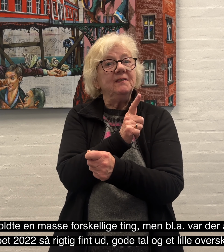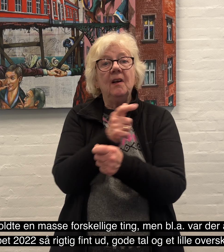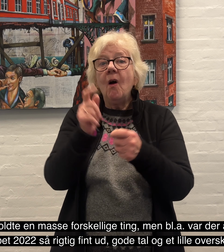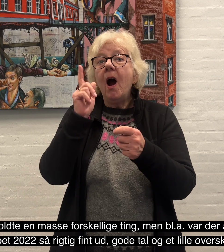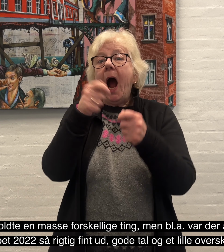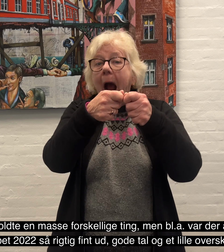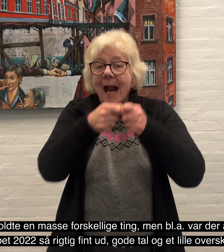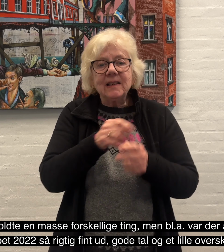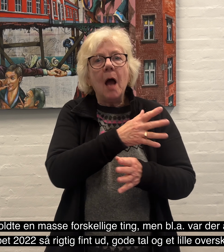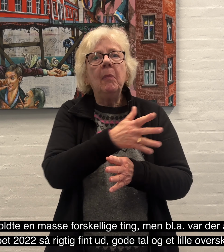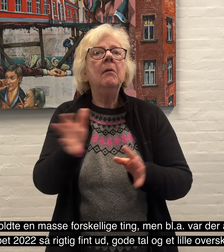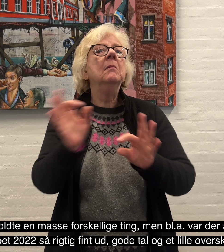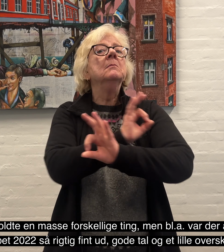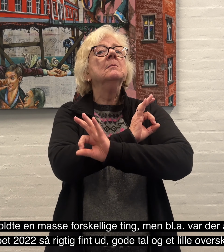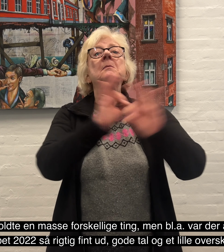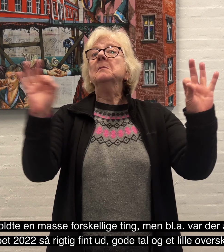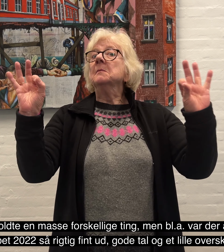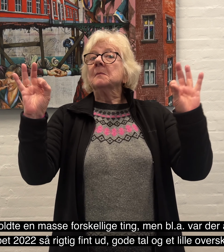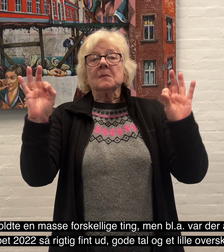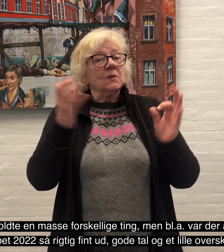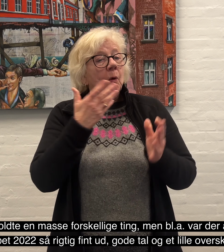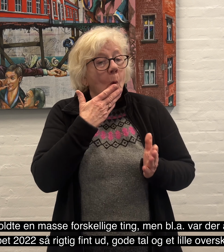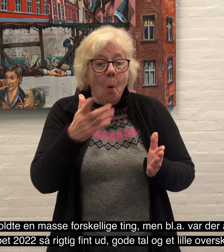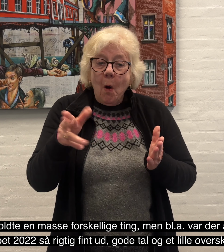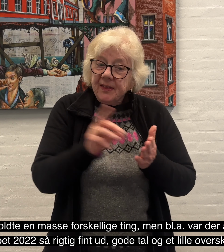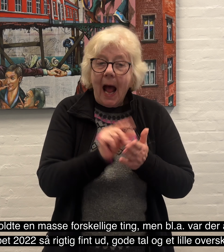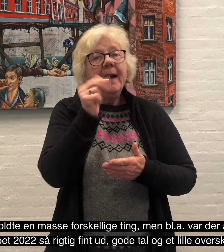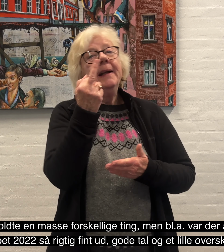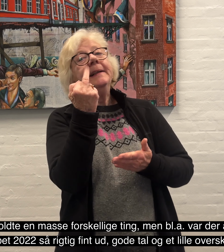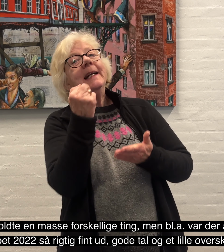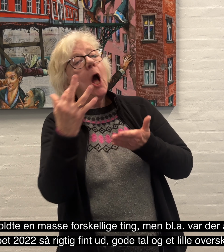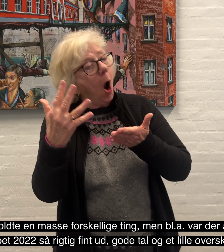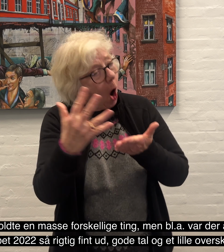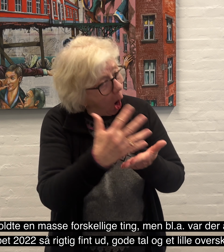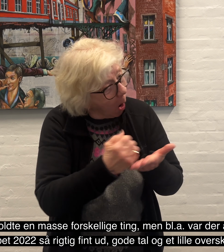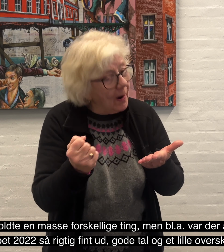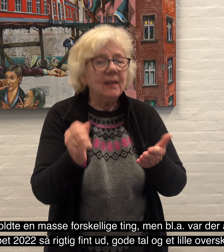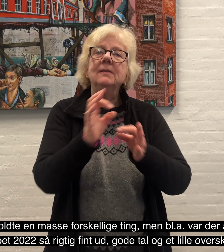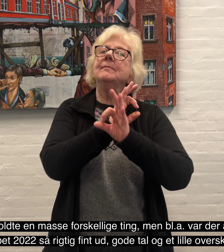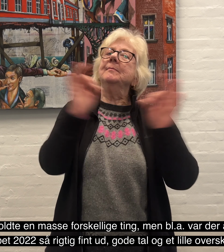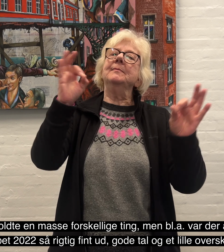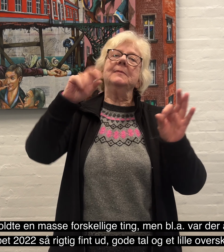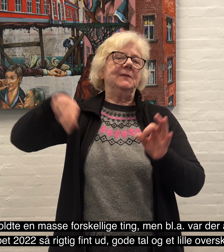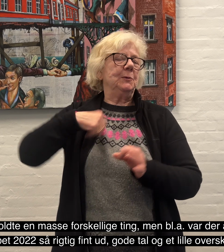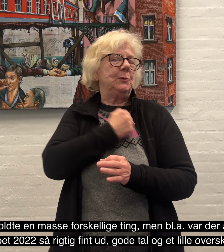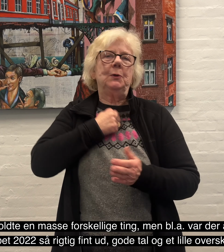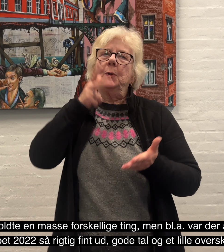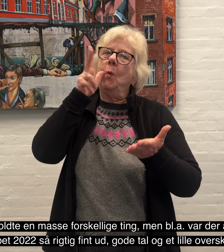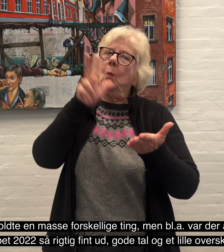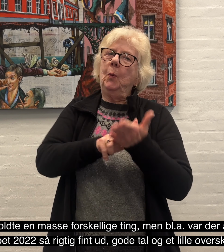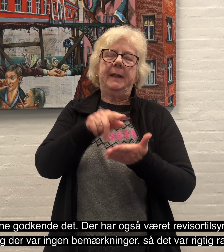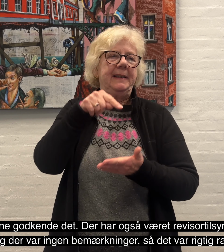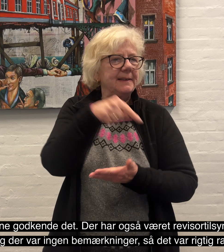2022. Det så rigtig fint ud, gode tal, et lille overskud, og vi i